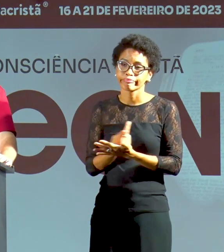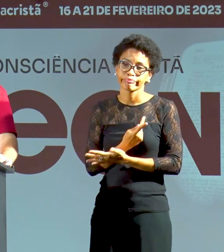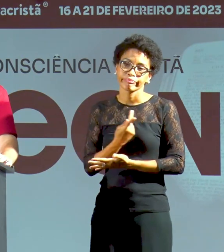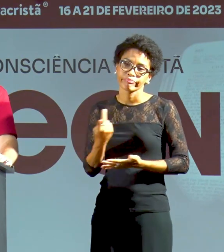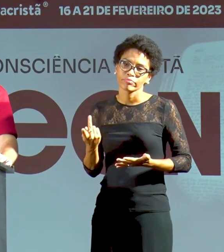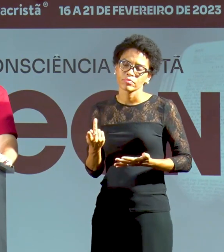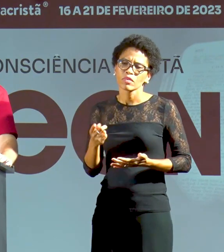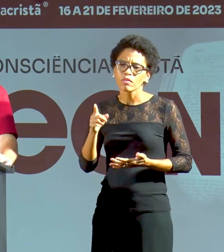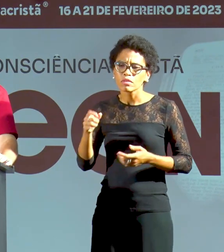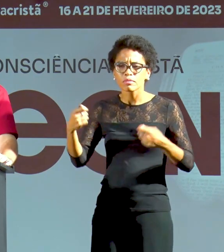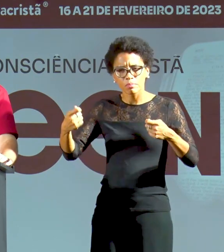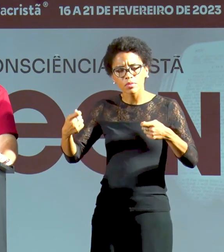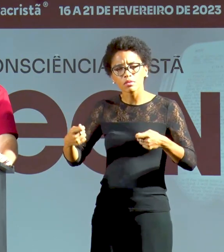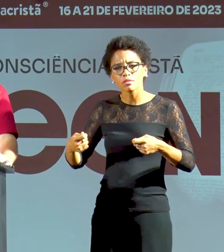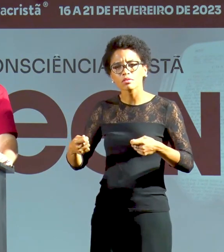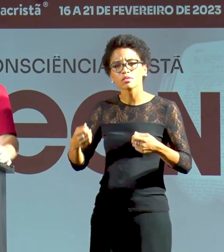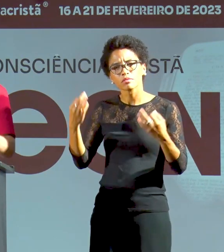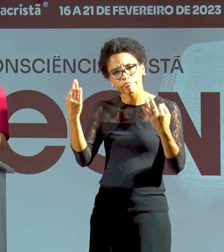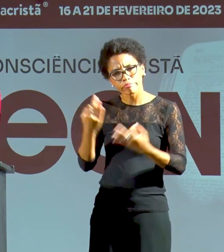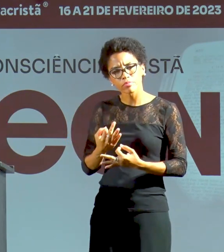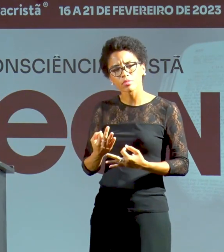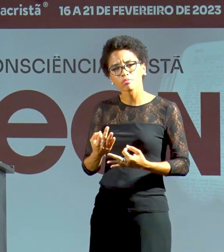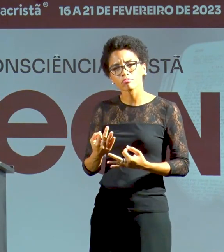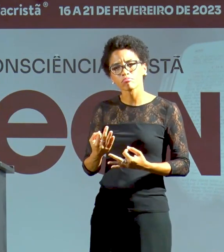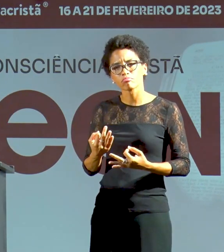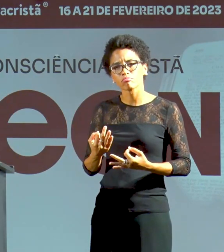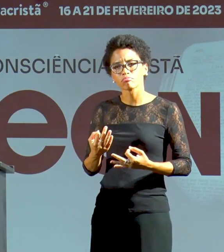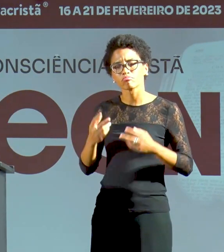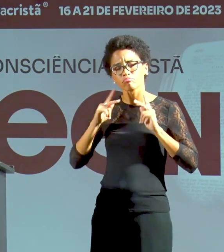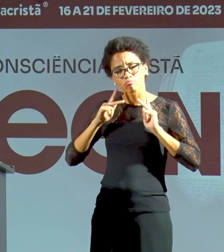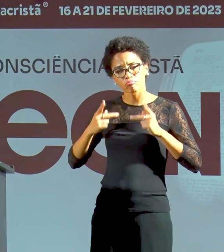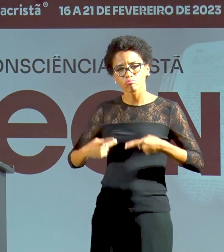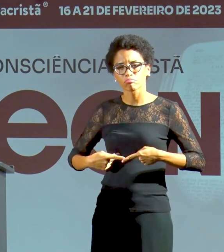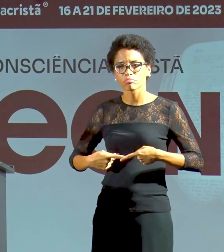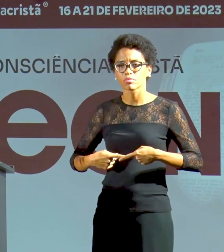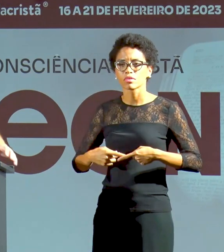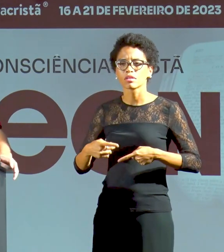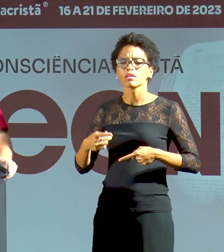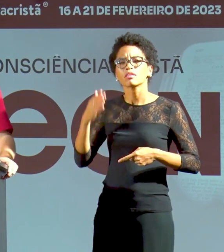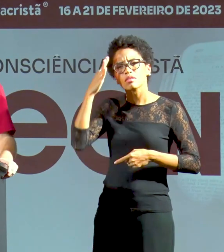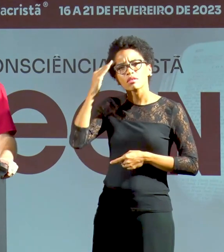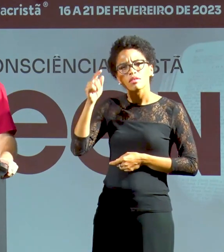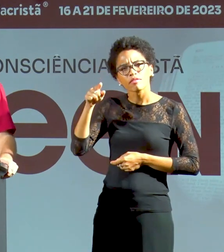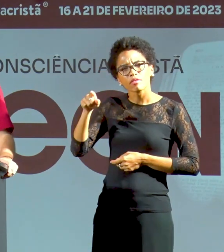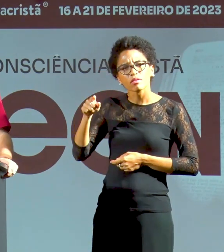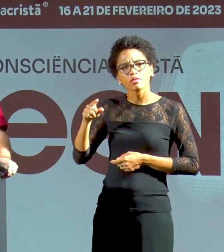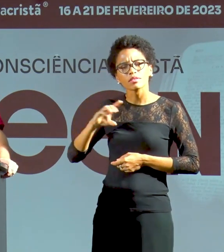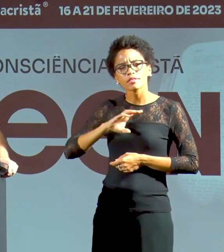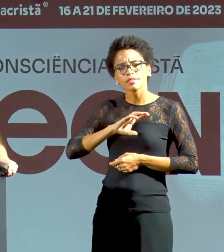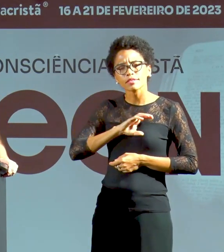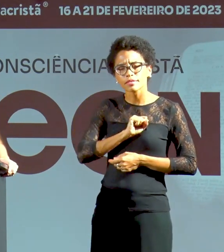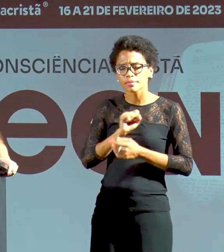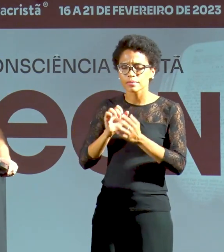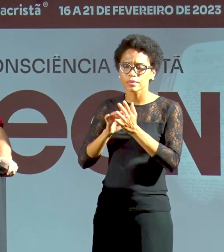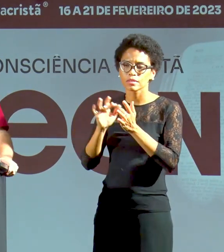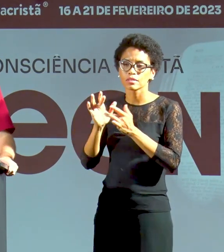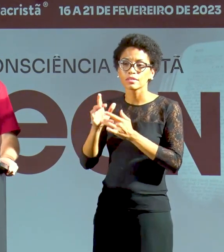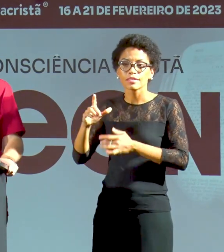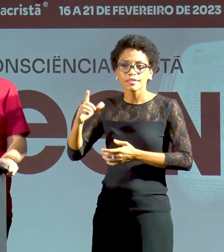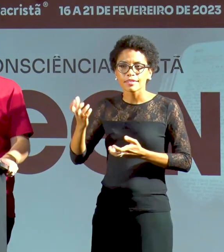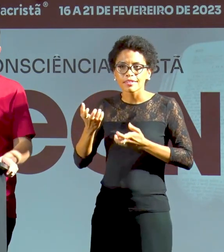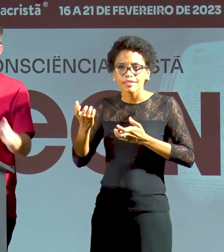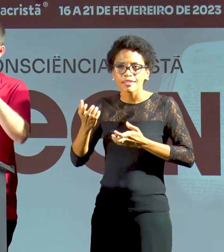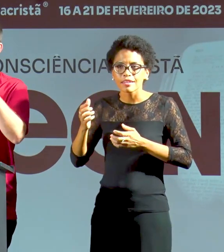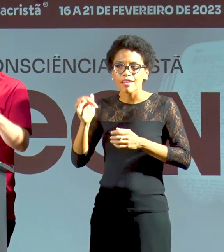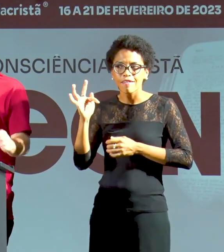Então seja a pessoa certa eu sei que você desejo você ama Jesus e você deseja ter uma família linda